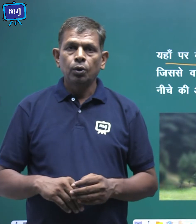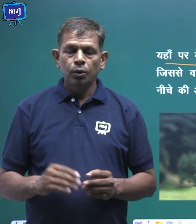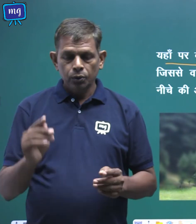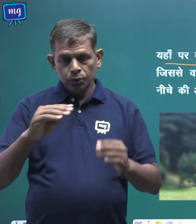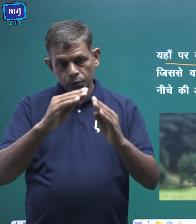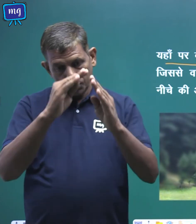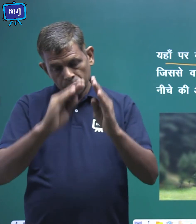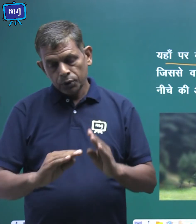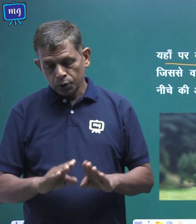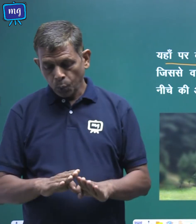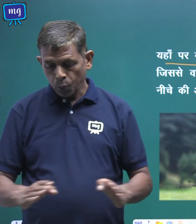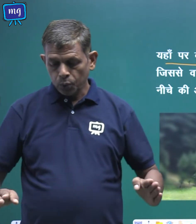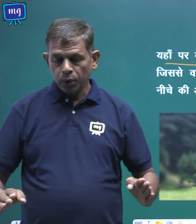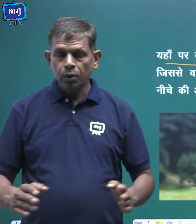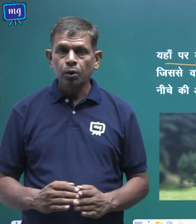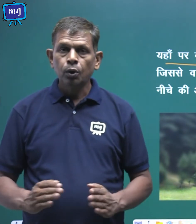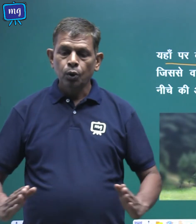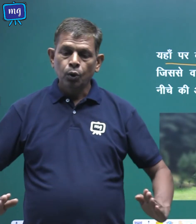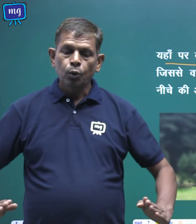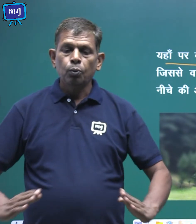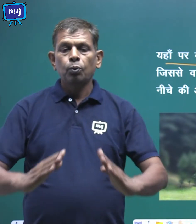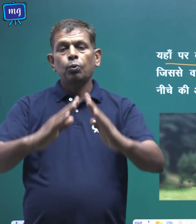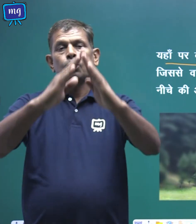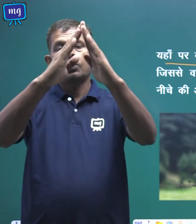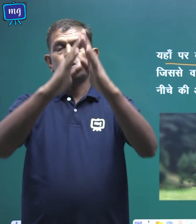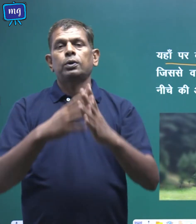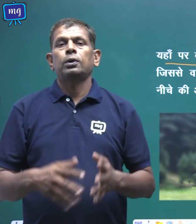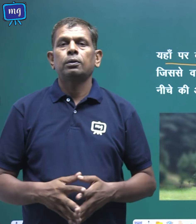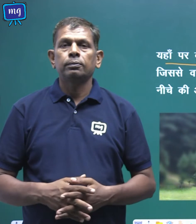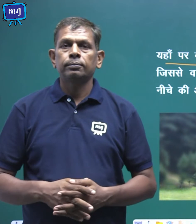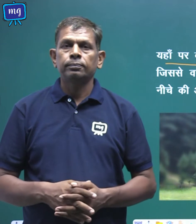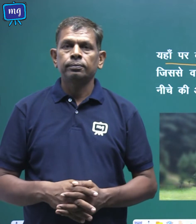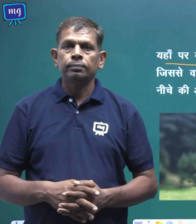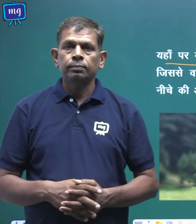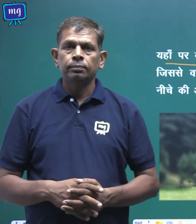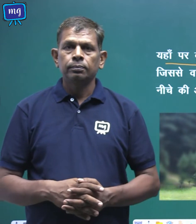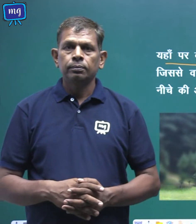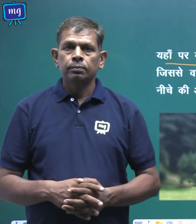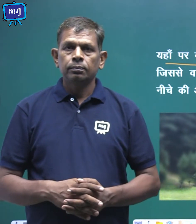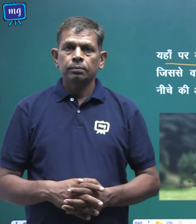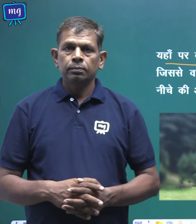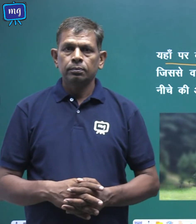तो चौड़े और ऊपर से नुकीले होते हैं,